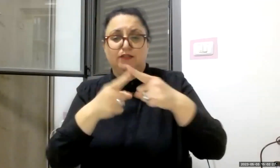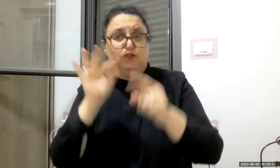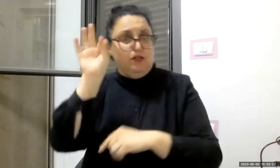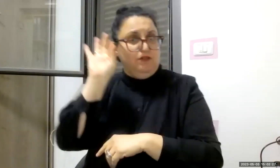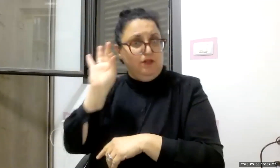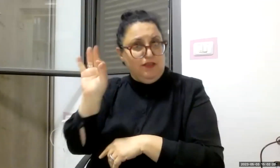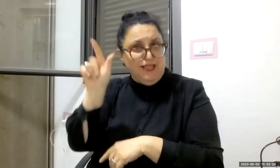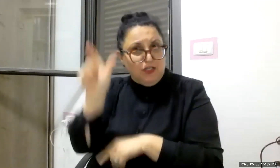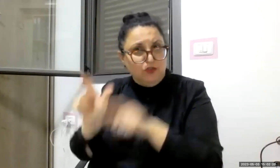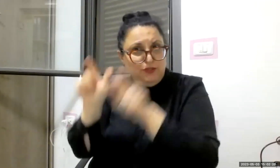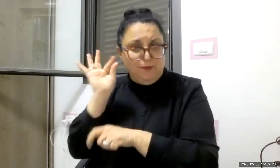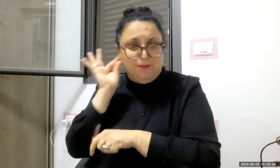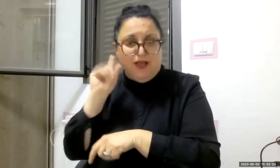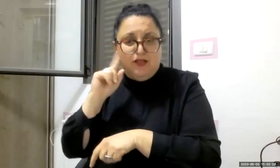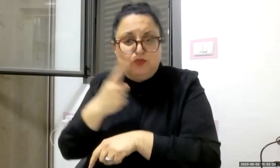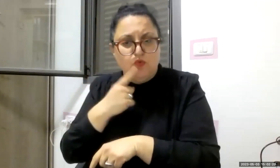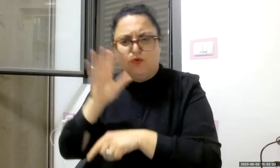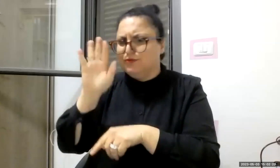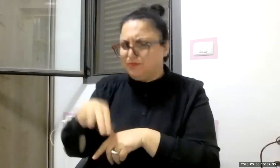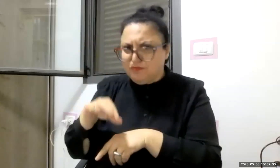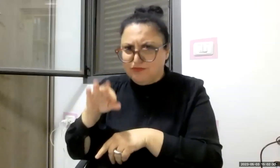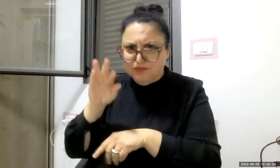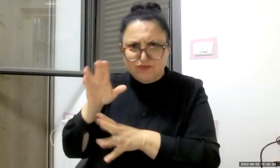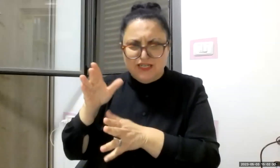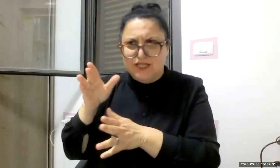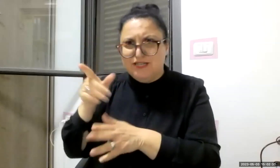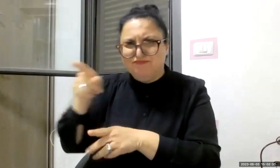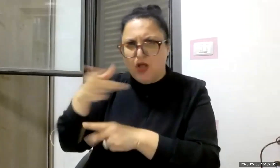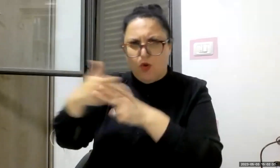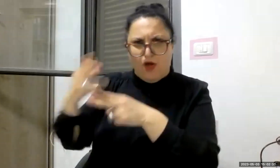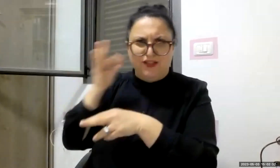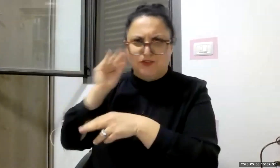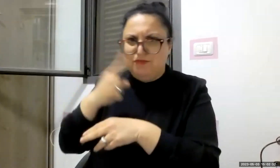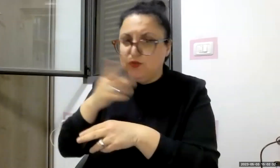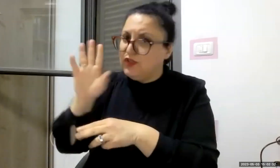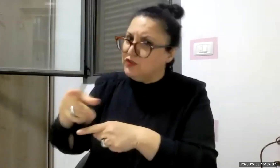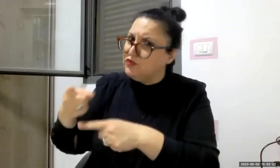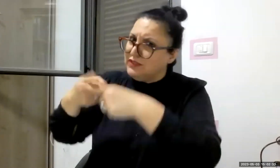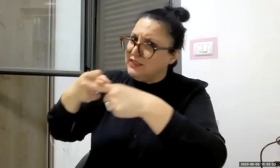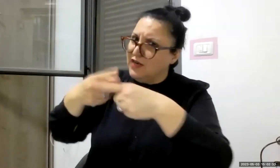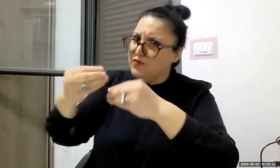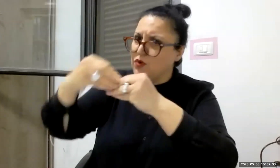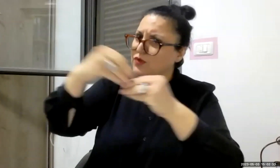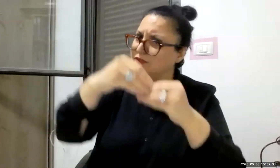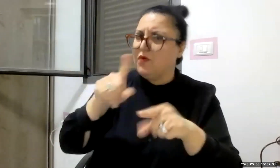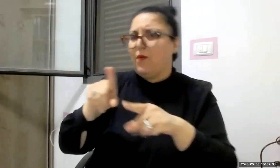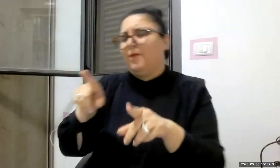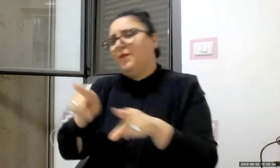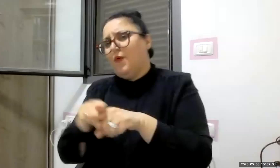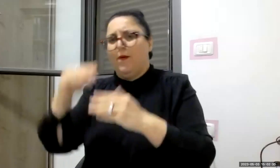הריבוי הצטלבויות של נשים חרשות, זה לא רק תקף לנשים חרשות. יש